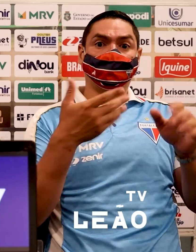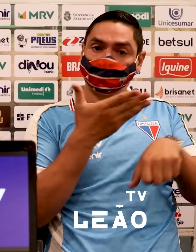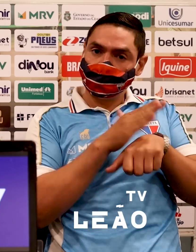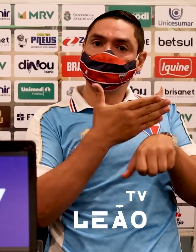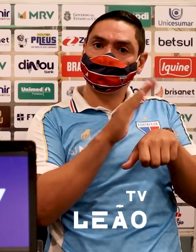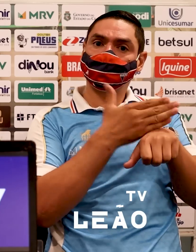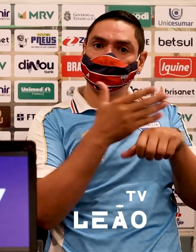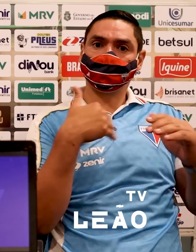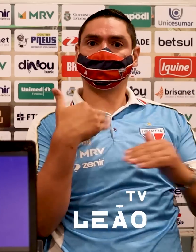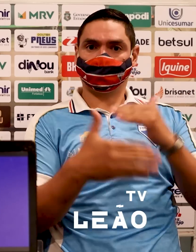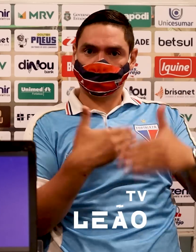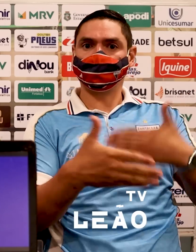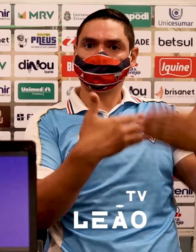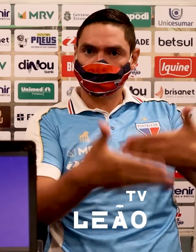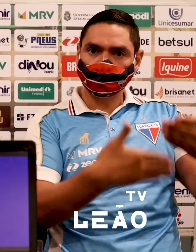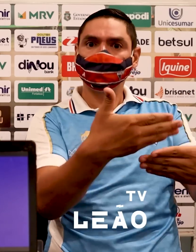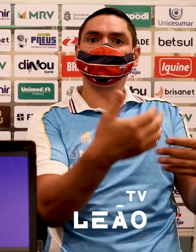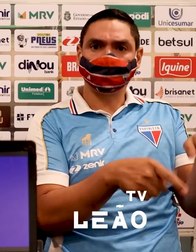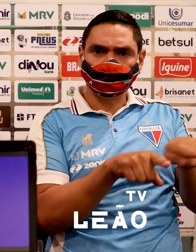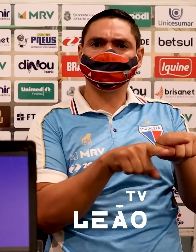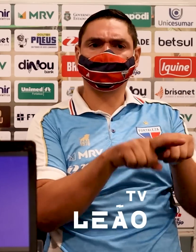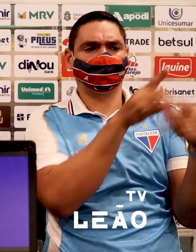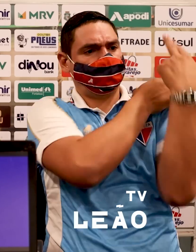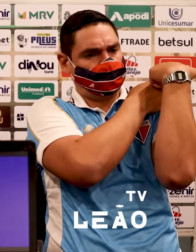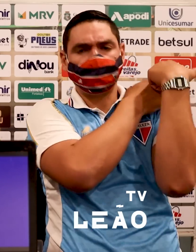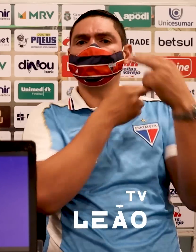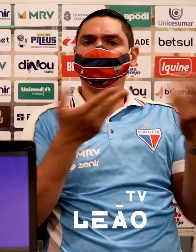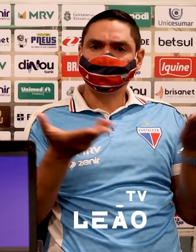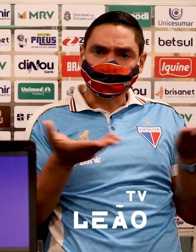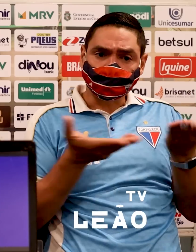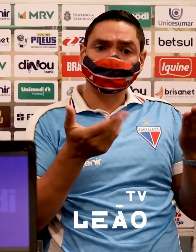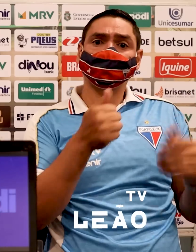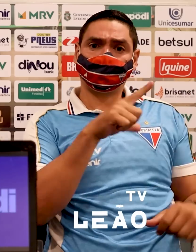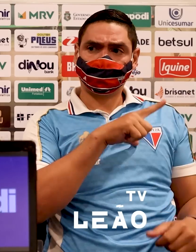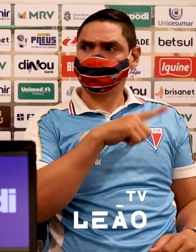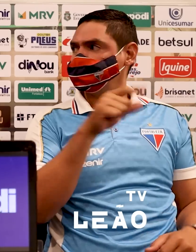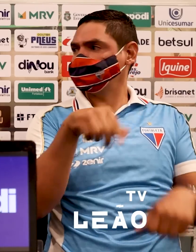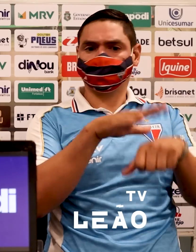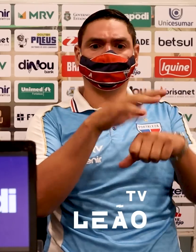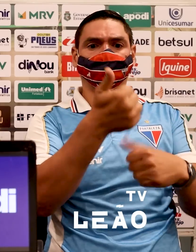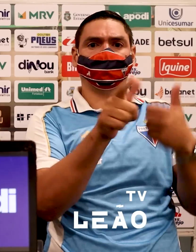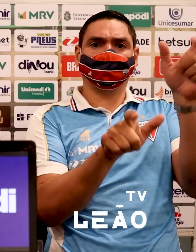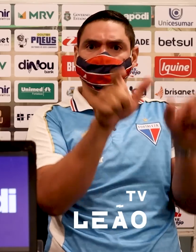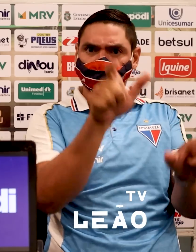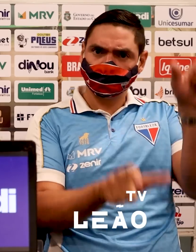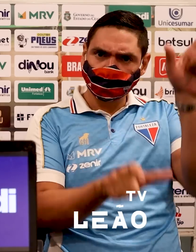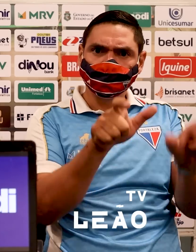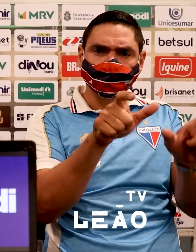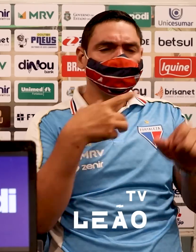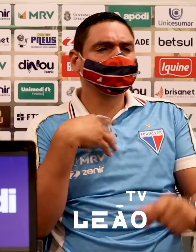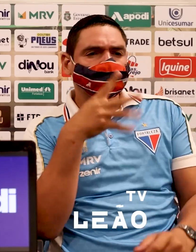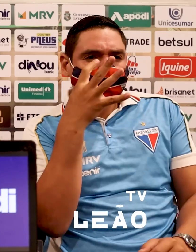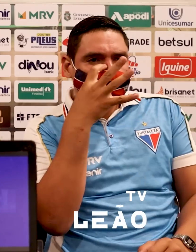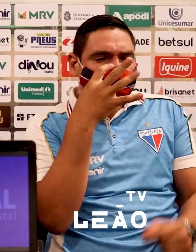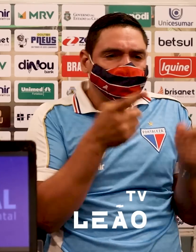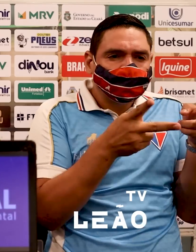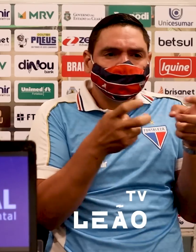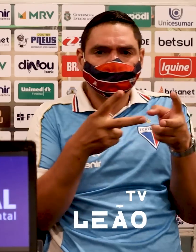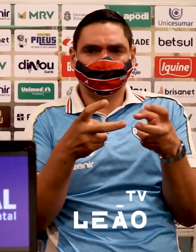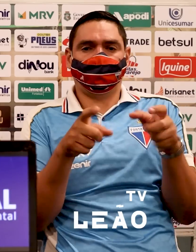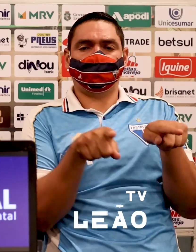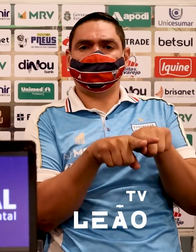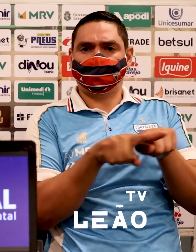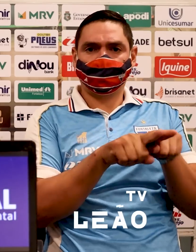Seguir trabalhando com responsabilidade, buscando sempre o melhor para a Fortaleza, escutando. Sou uma